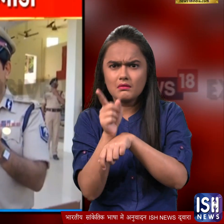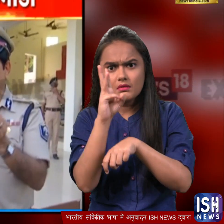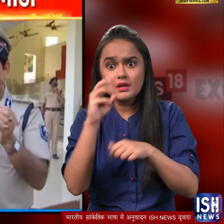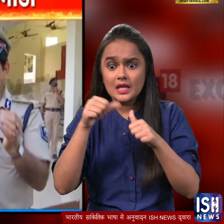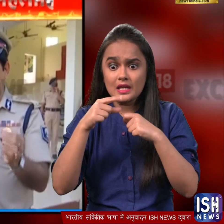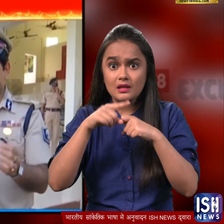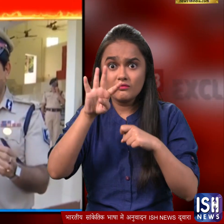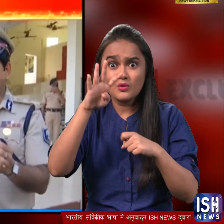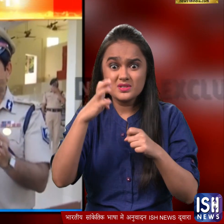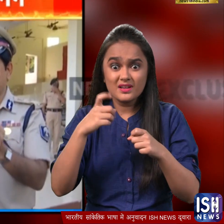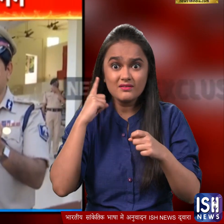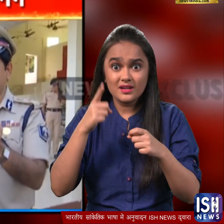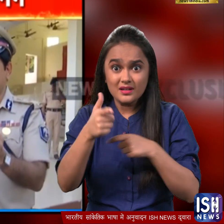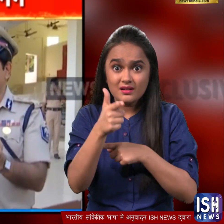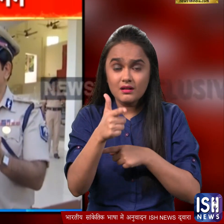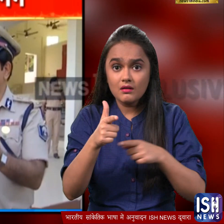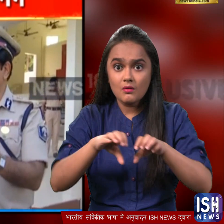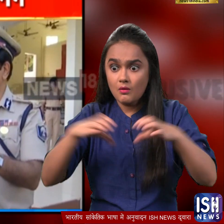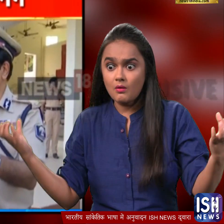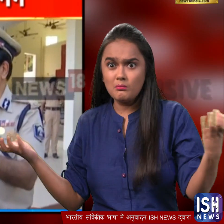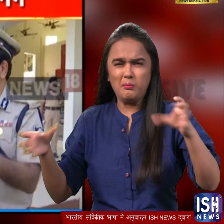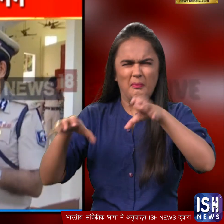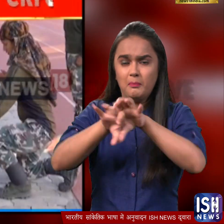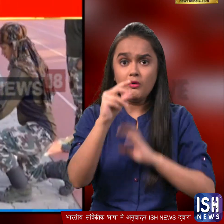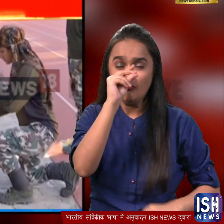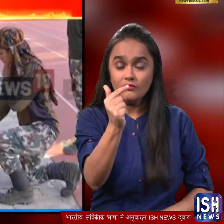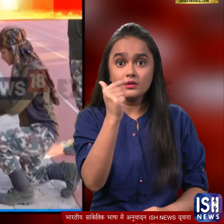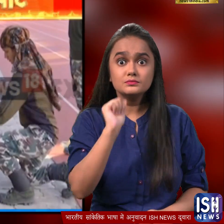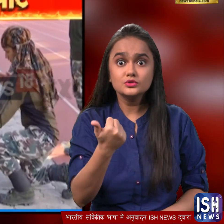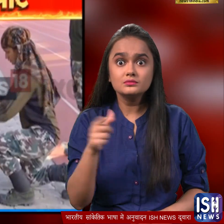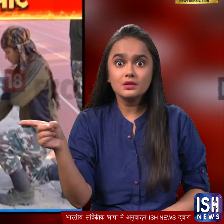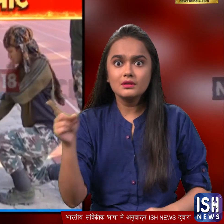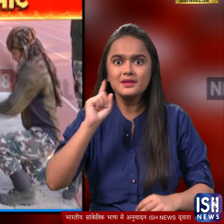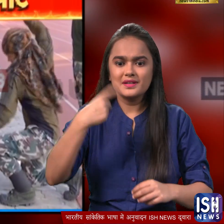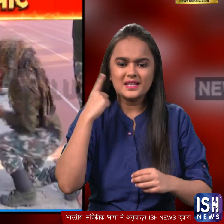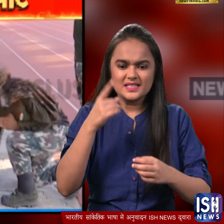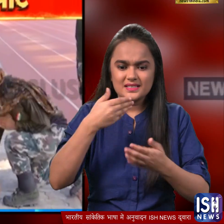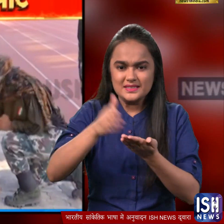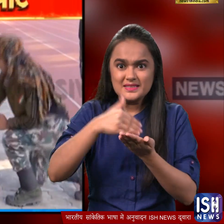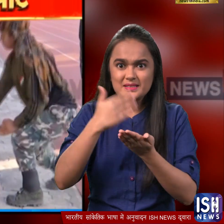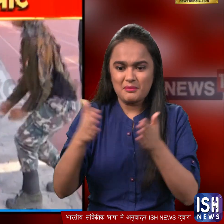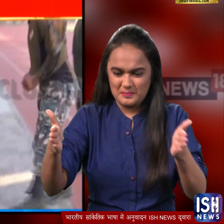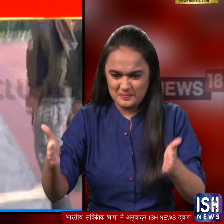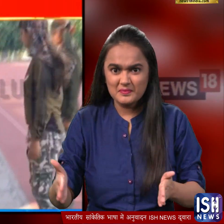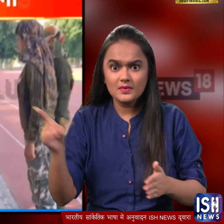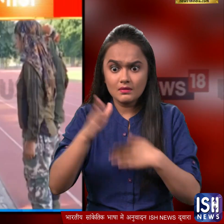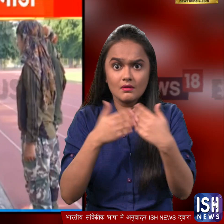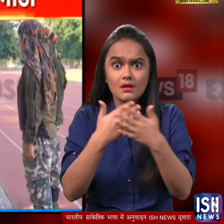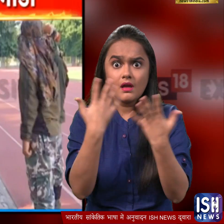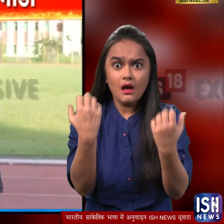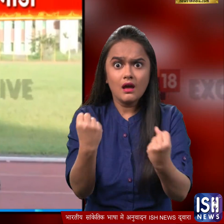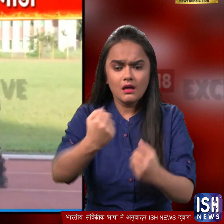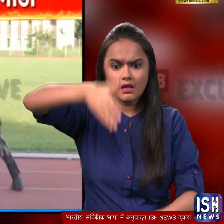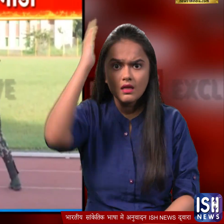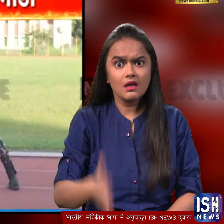में AK-47 राइफल को खोलकर जोड़ सकती है। सीमेंट की चादरों को इन लड़कियों ने पल भर में अपने मजबूत हाथों से